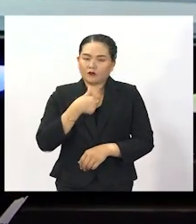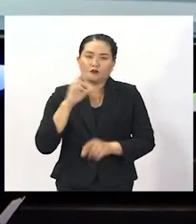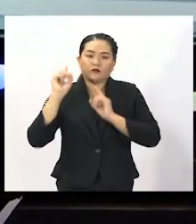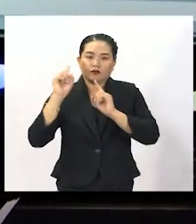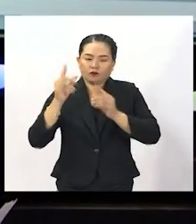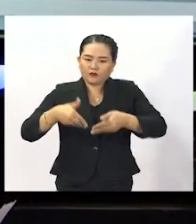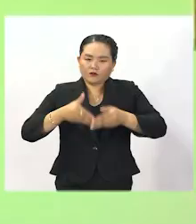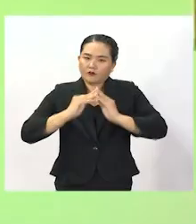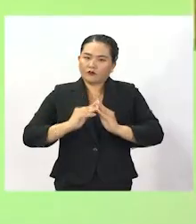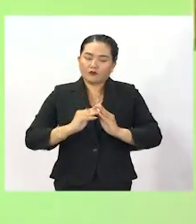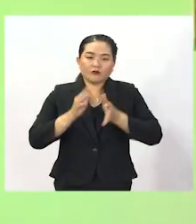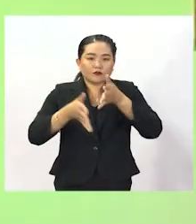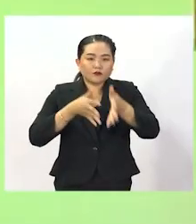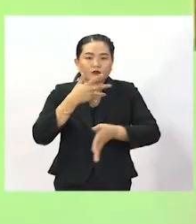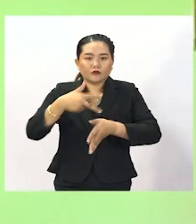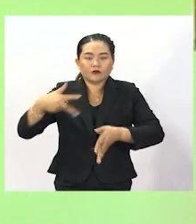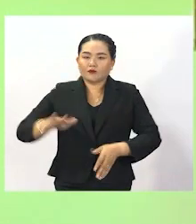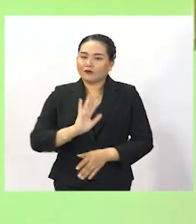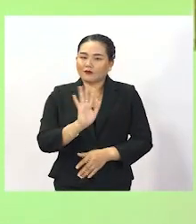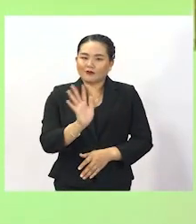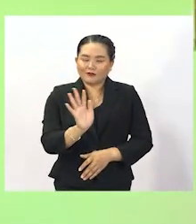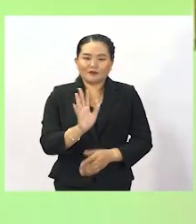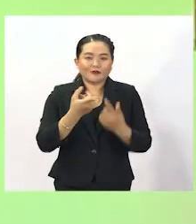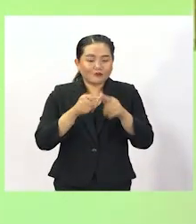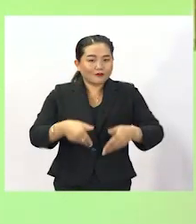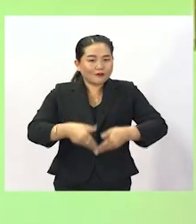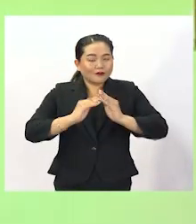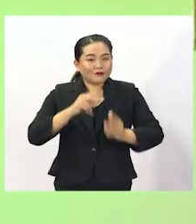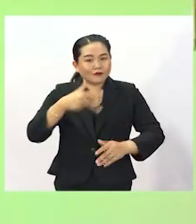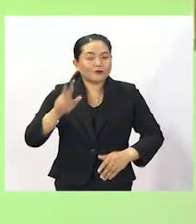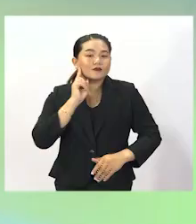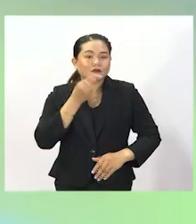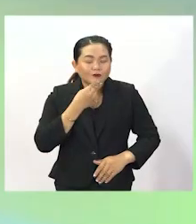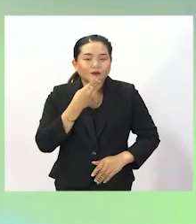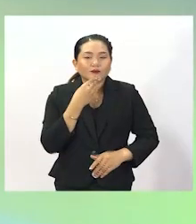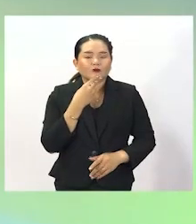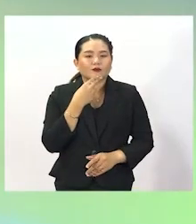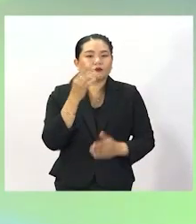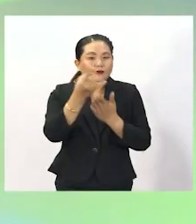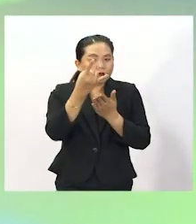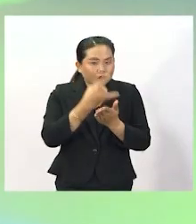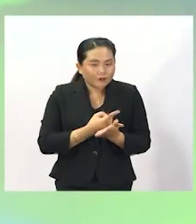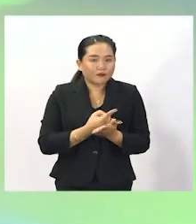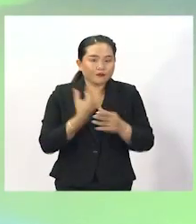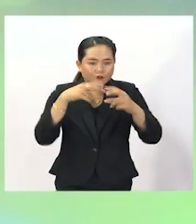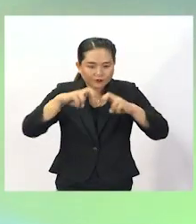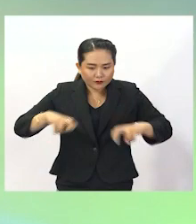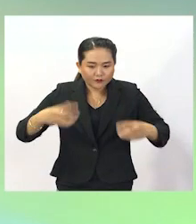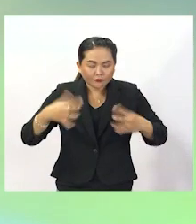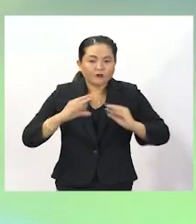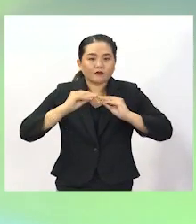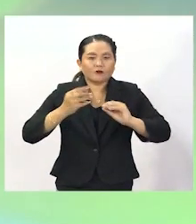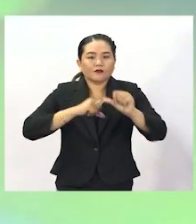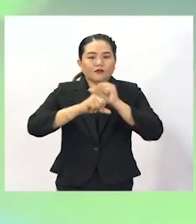កដែលនិយាយលឺនឹងជាអ្នកបង្កើតសញ្ញាទាំងអស់នេះ ទេបាទហើយមានការចងក្រងមកដើម្បីយកមកបង្រៀនពួកគាត់បន្តព្រោះអីមានតែពួក